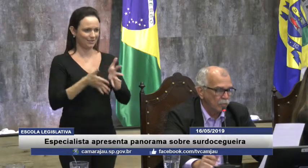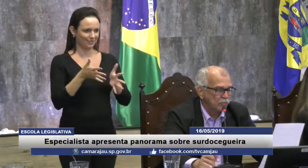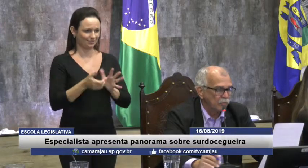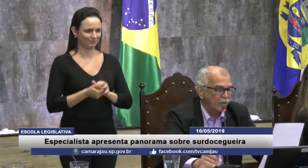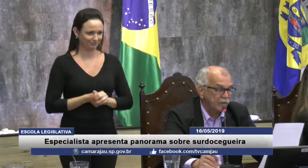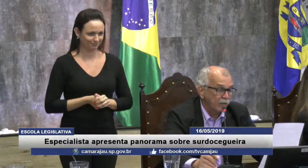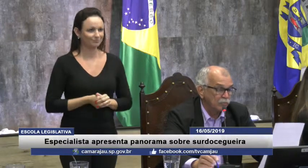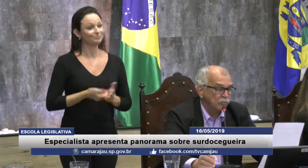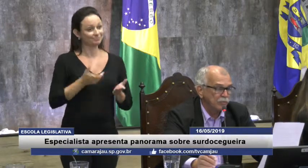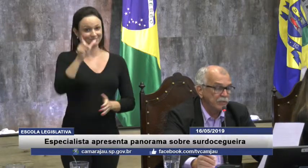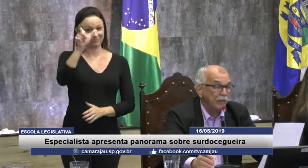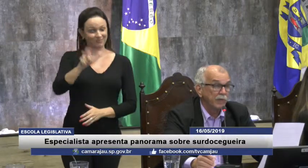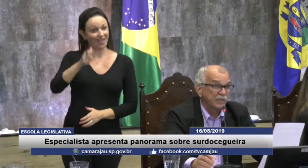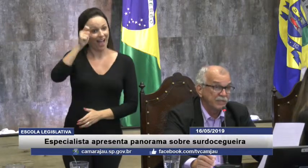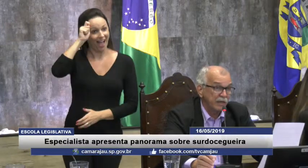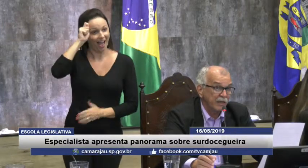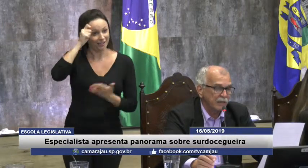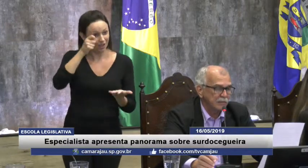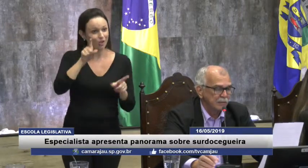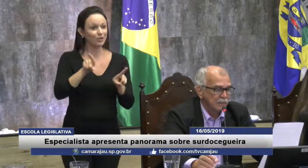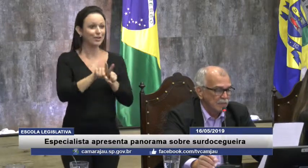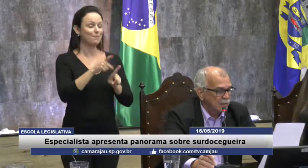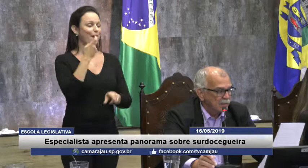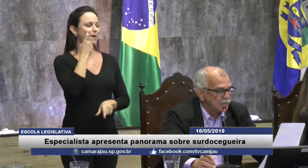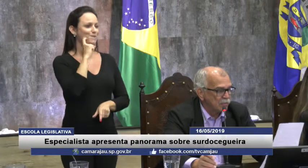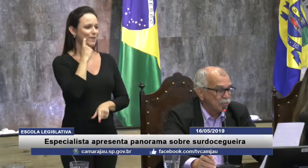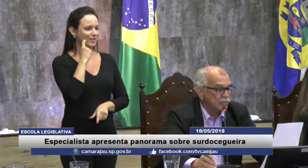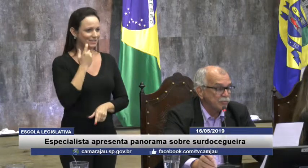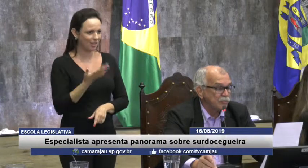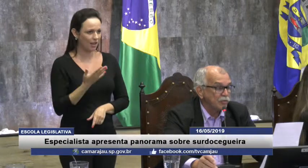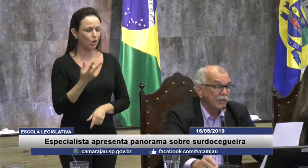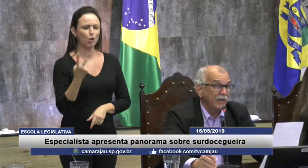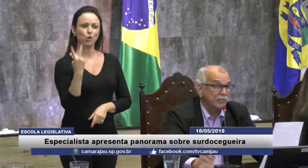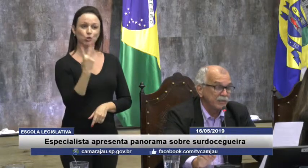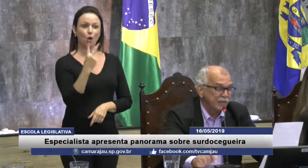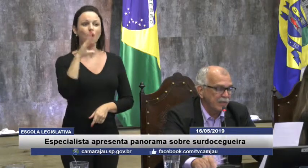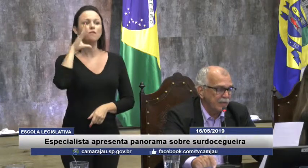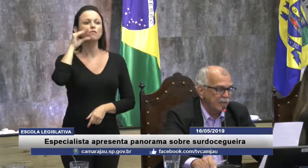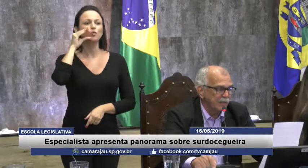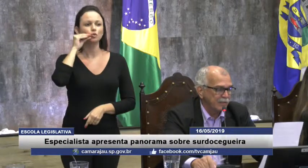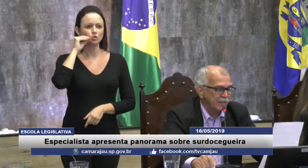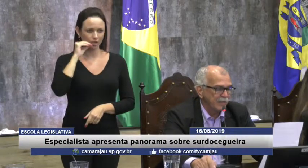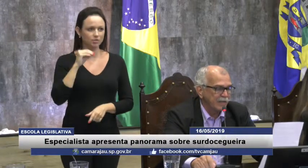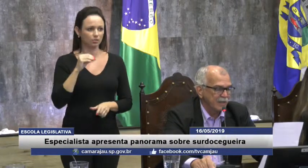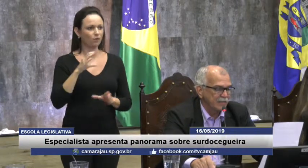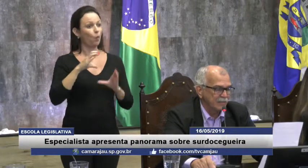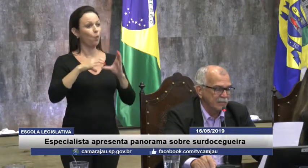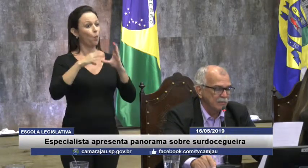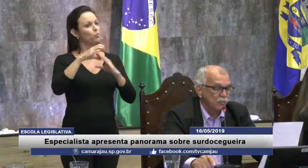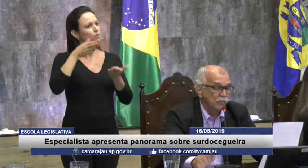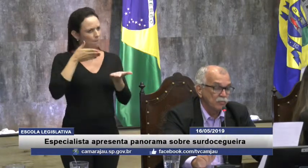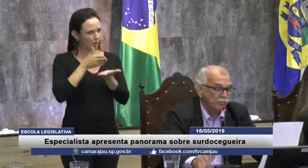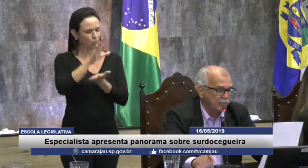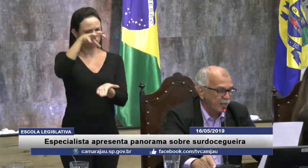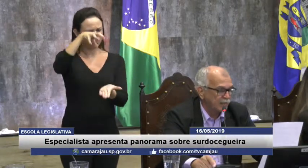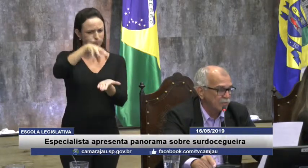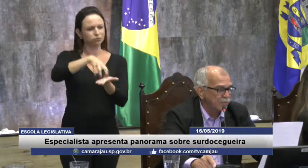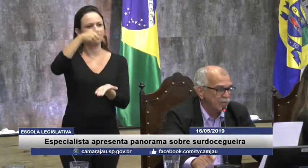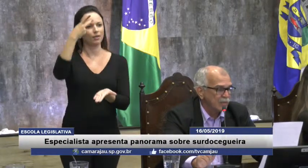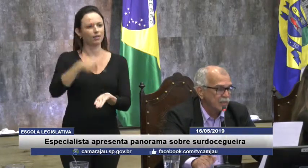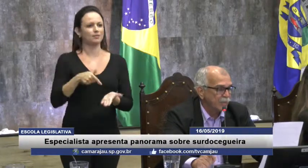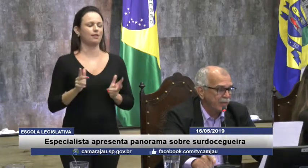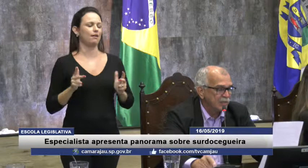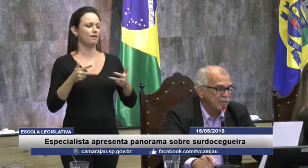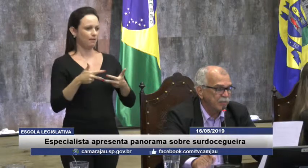o nosso Adalto e a Marcela. São dois funcionários de carreira desta casa,